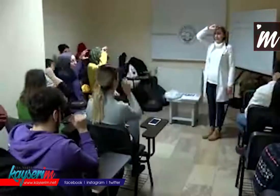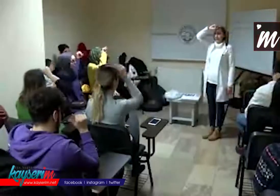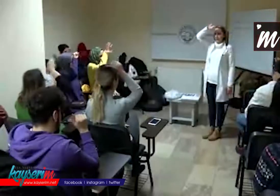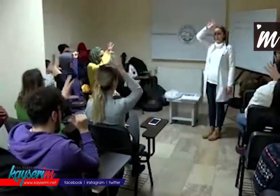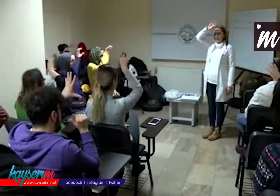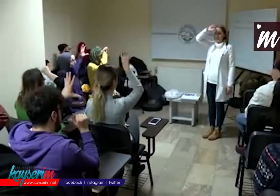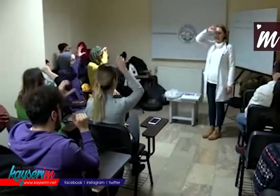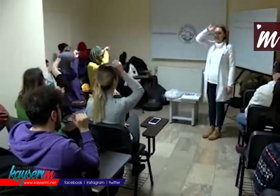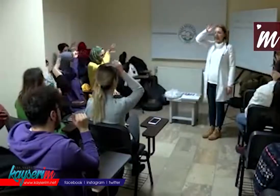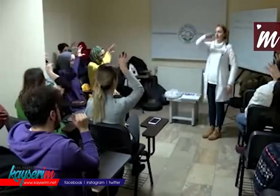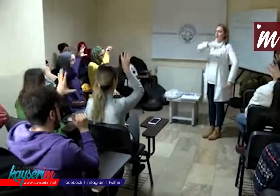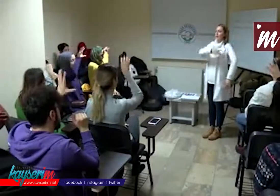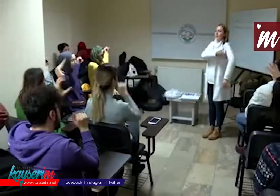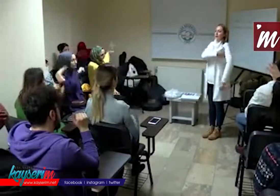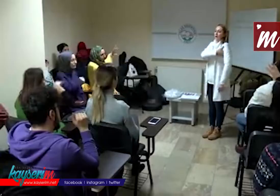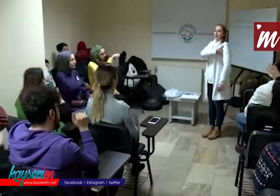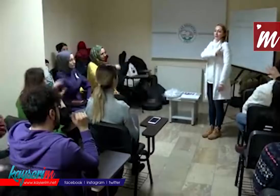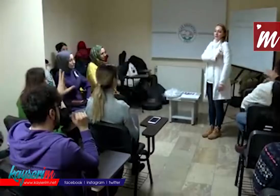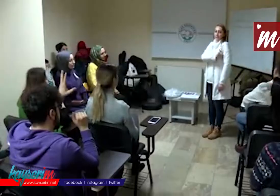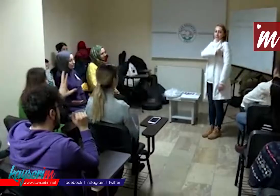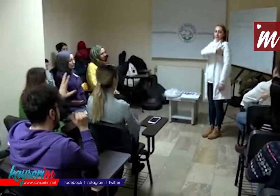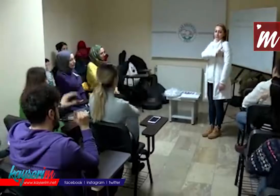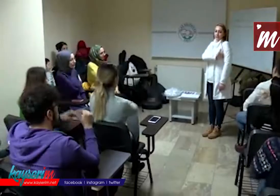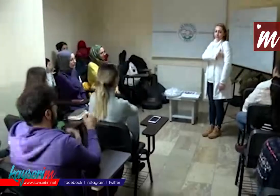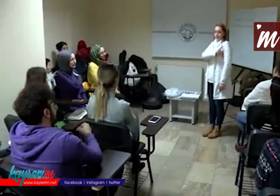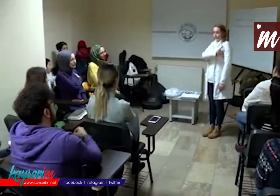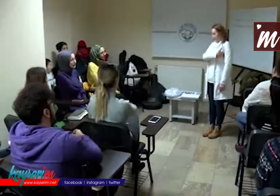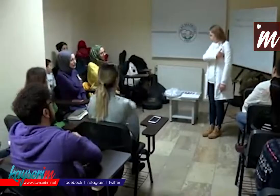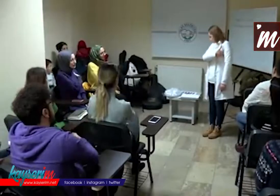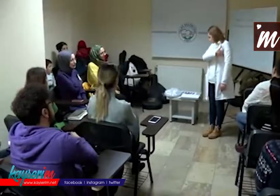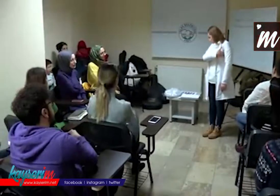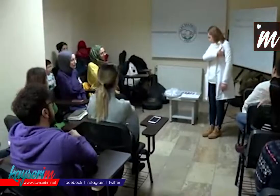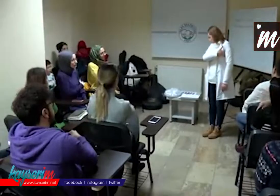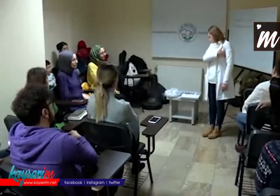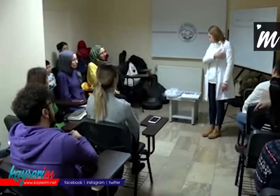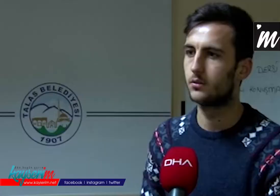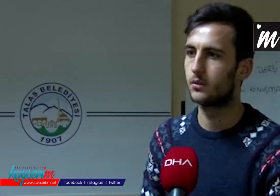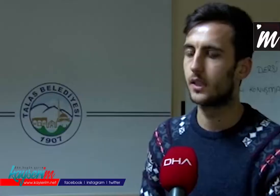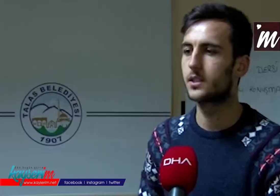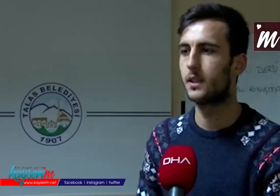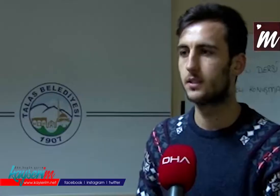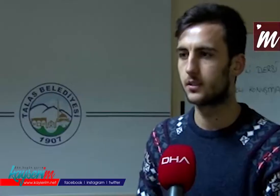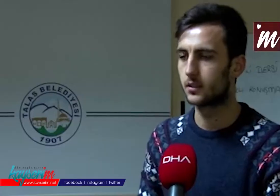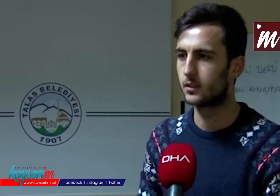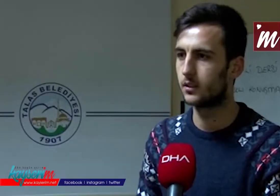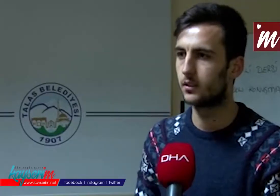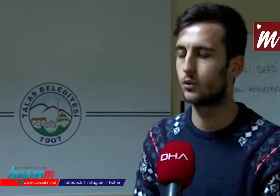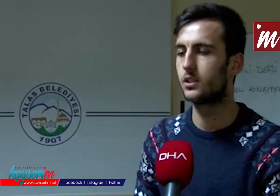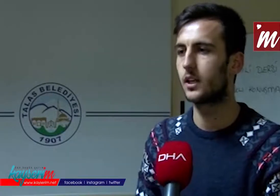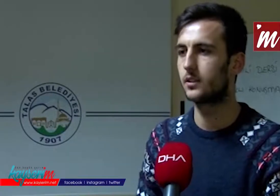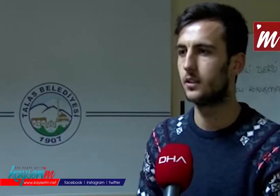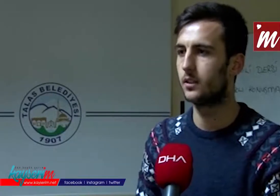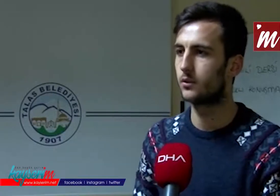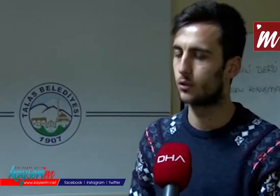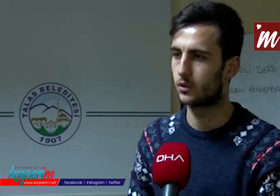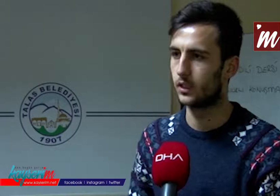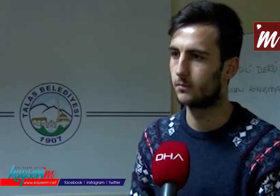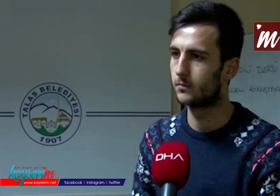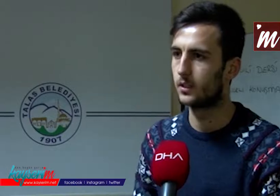engelliler için de çeviri yapacağız Mustafa Kara Talas Belediyesinin açtığı Türk işaret dile kurs